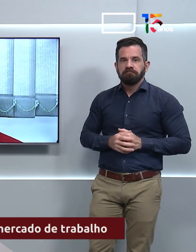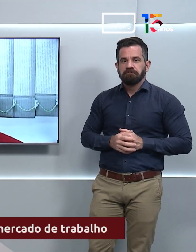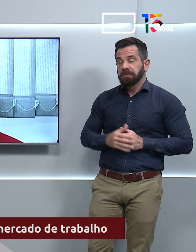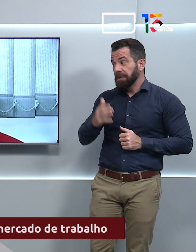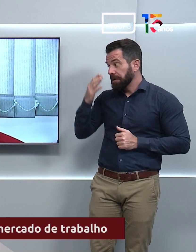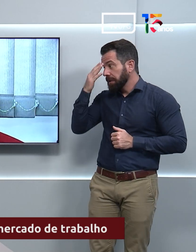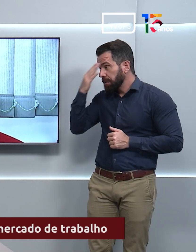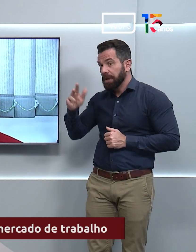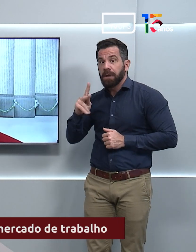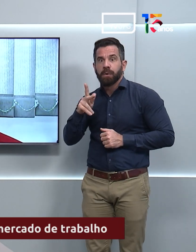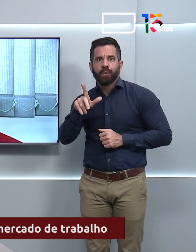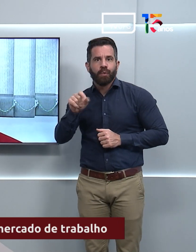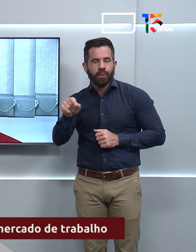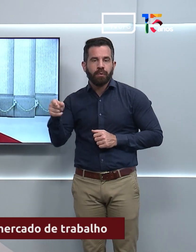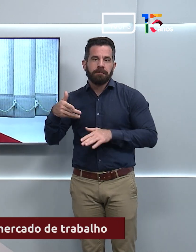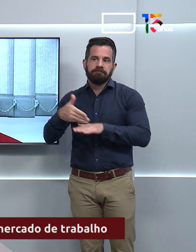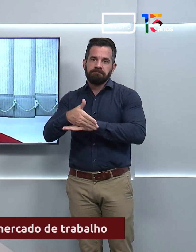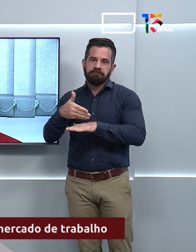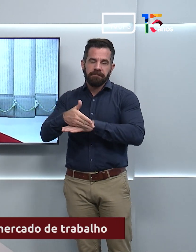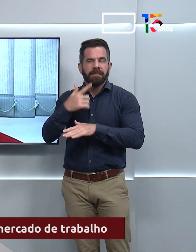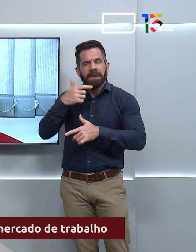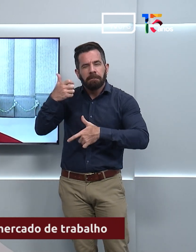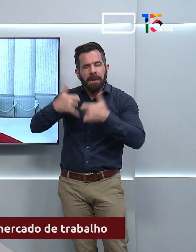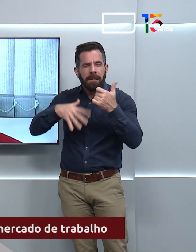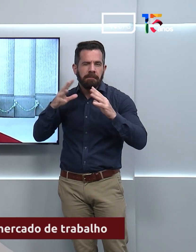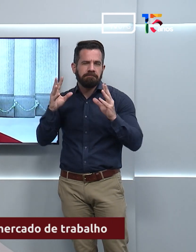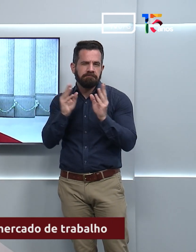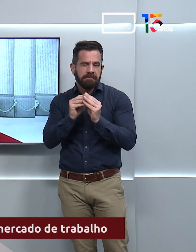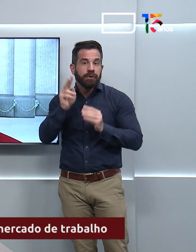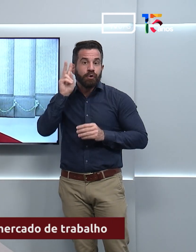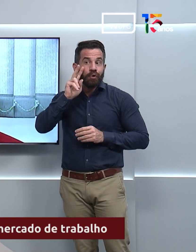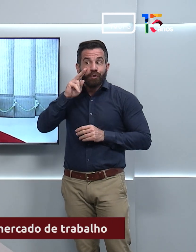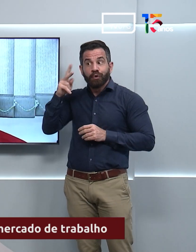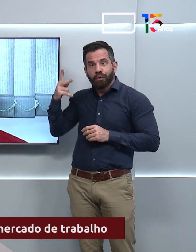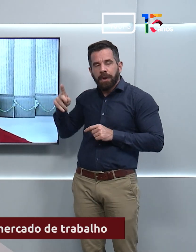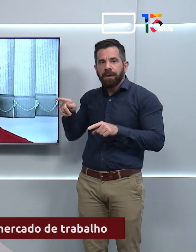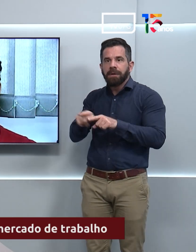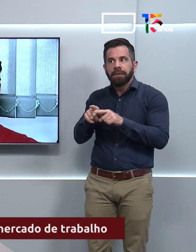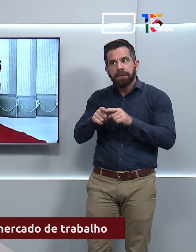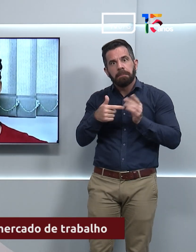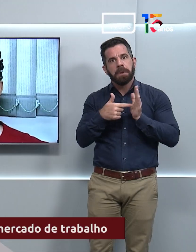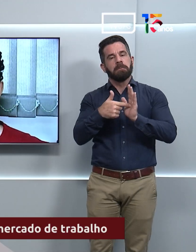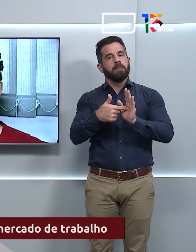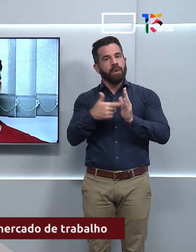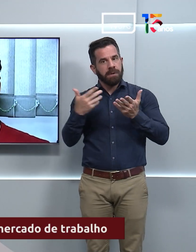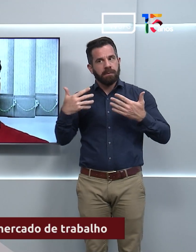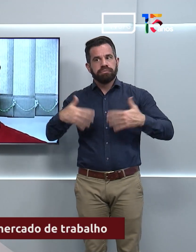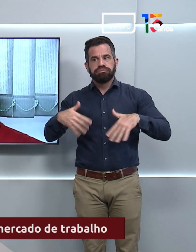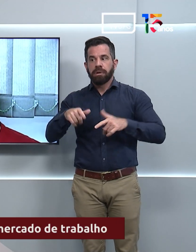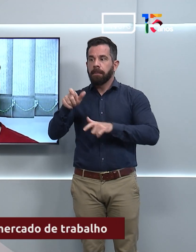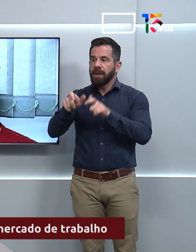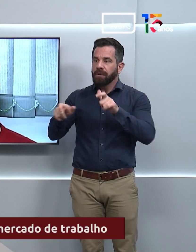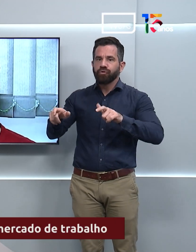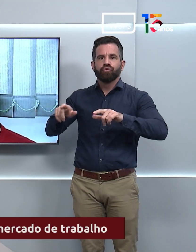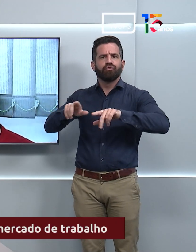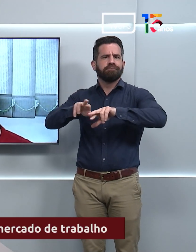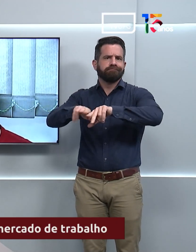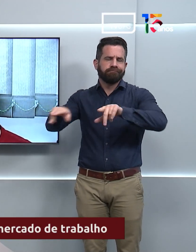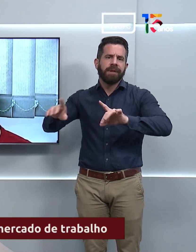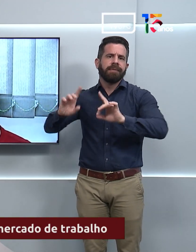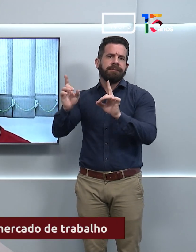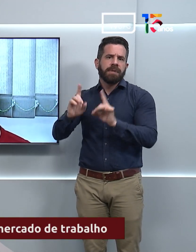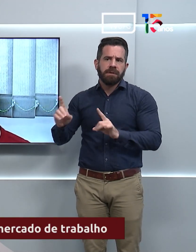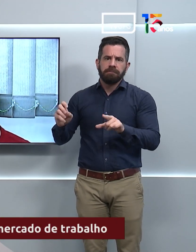Queria agradecer pela sua presença, por contar um pouquinho, né, da sua história e problematizar essa questão da inserção de pessoas com diferentes tipos de deficiência,